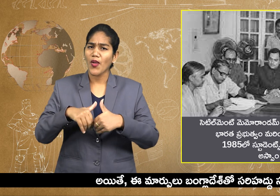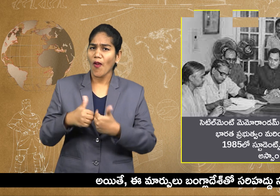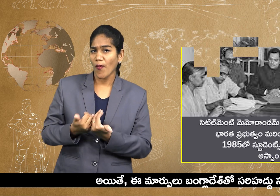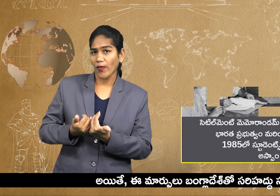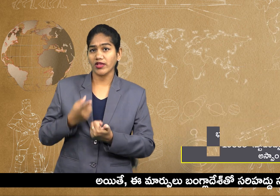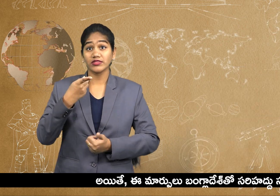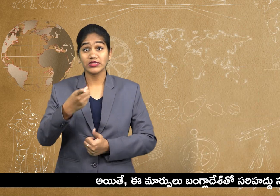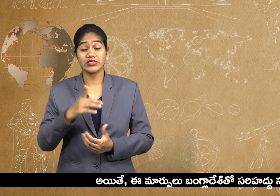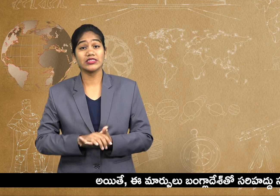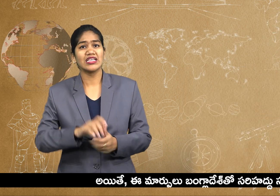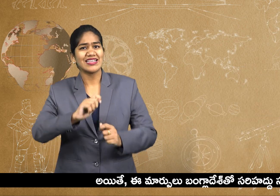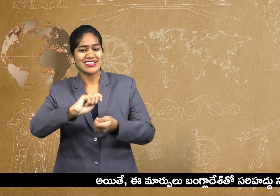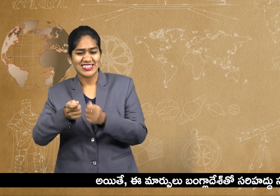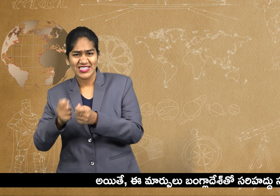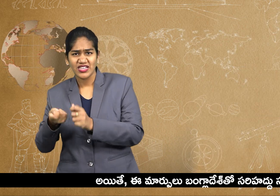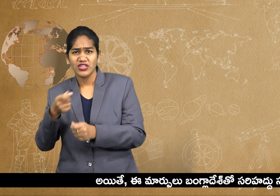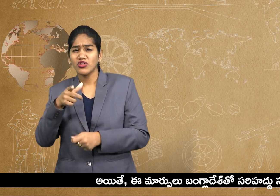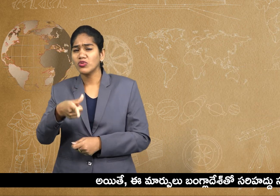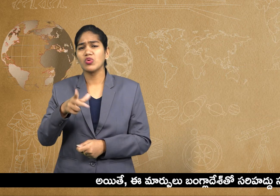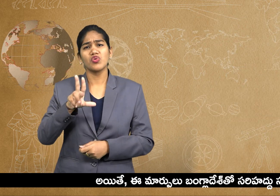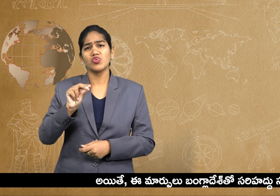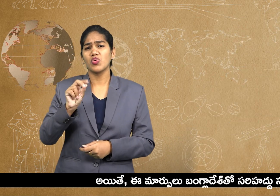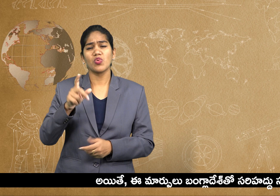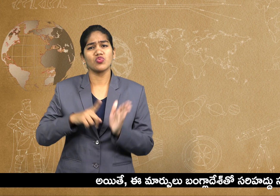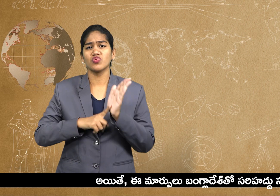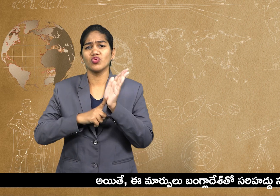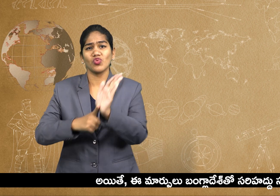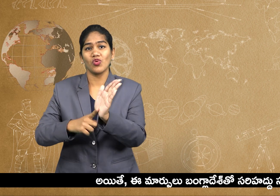అయితే ఈ మార్పులు బంగ్లాదేశ్తో సరిహద్దు సమస్యలు,